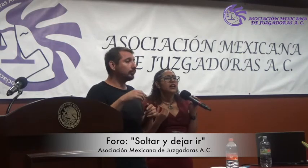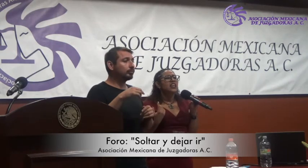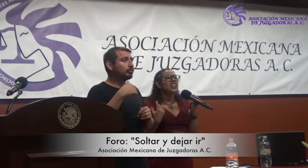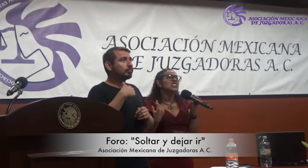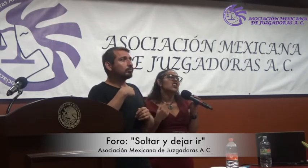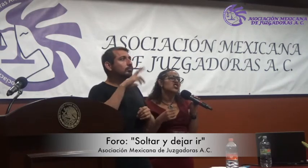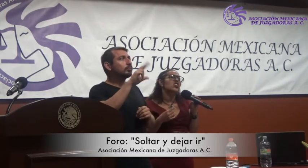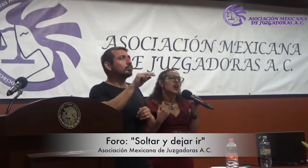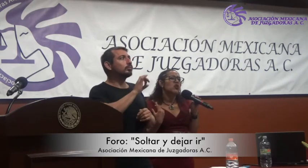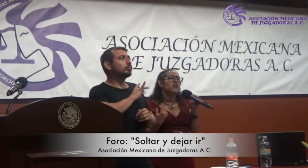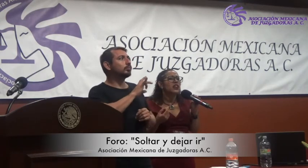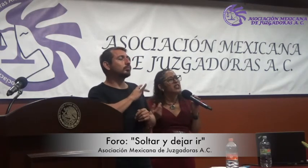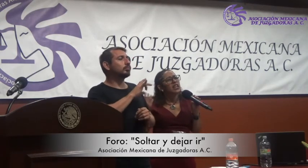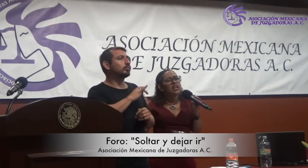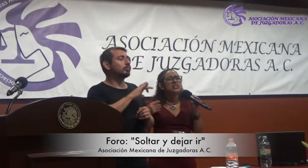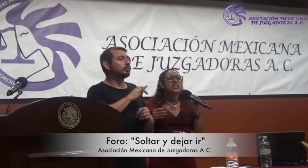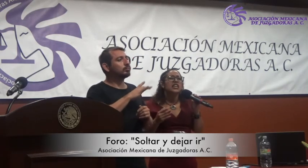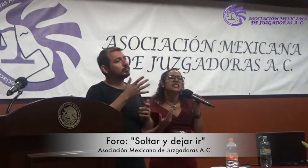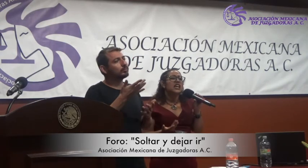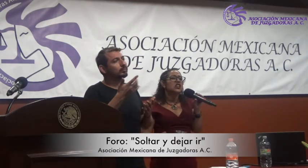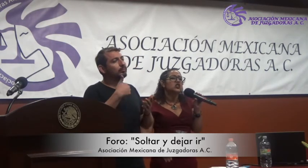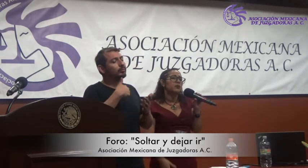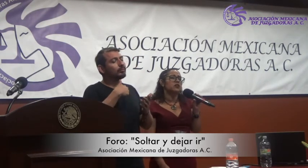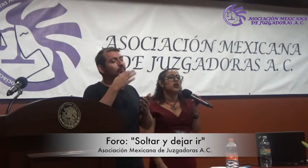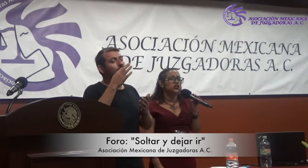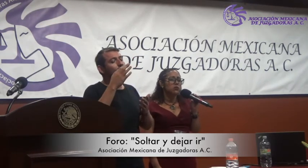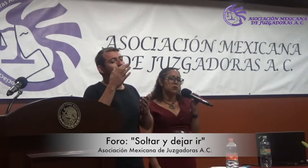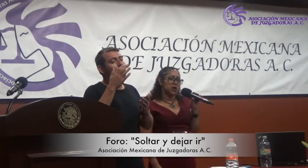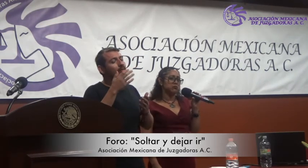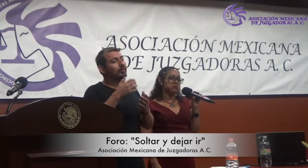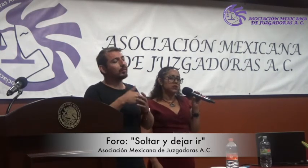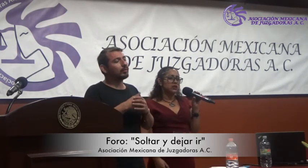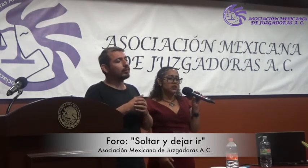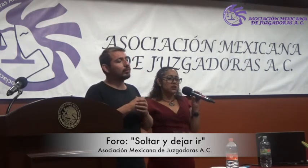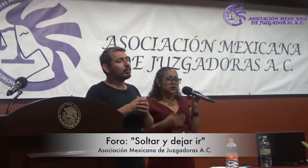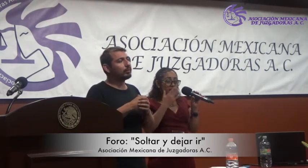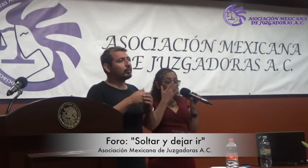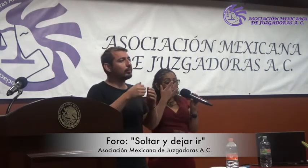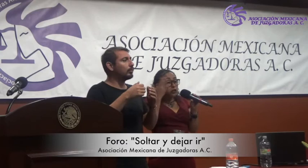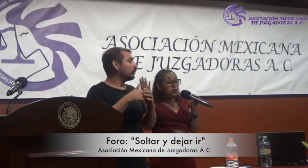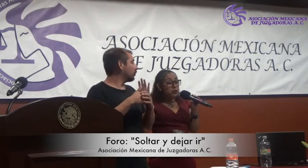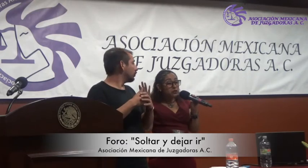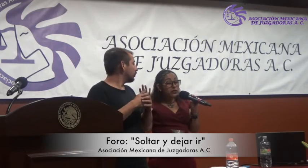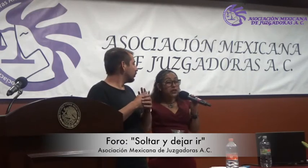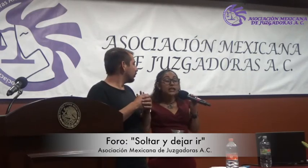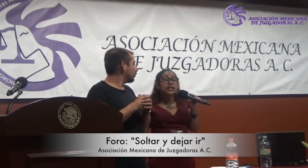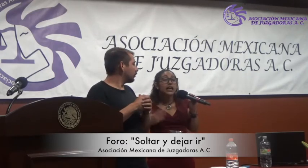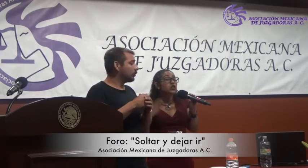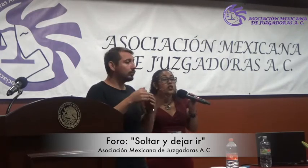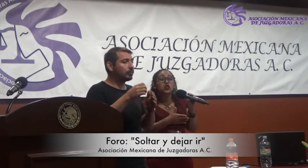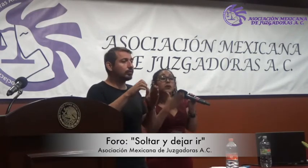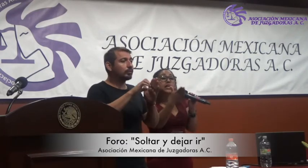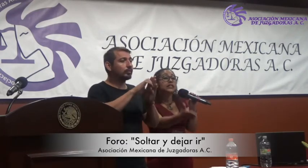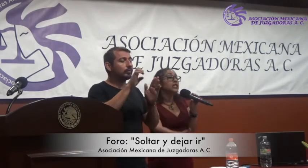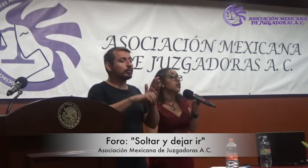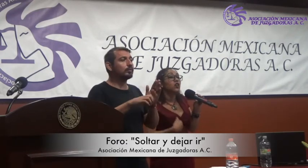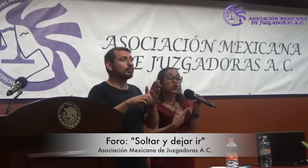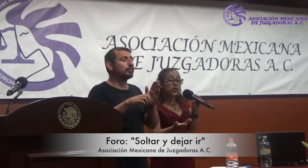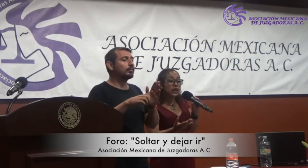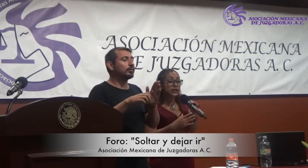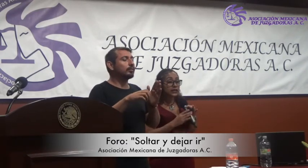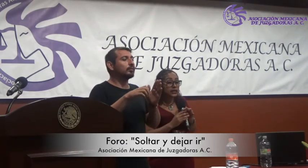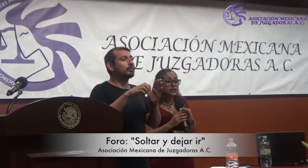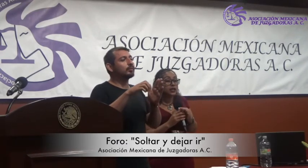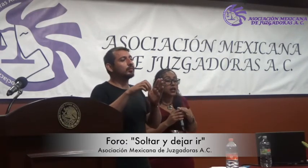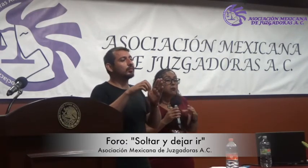porque es que yo soy la huerfanita que hace 10 años perdió a su mamá. Sí, pero eso pasó hace 10 años y tu vida siguió